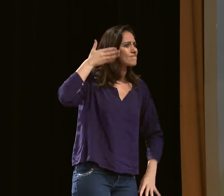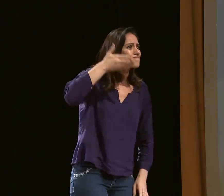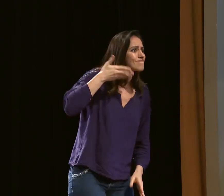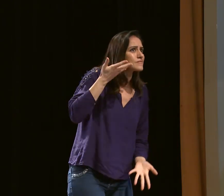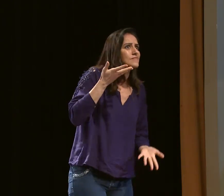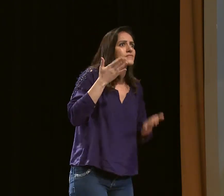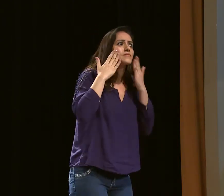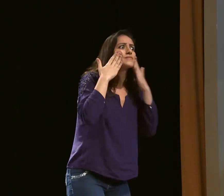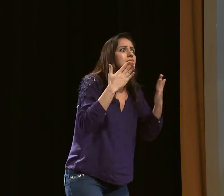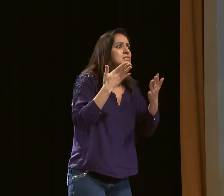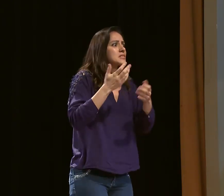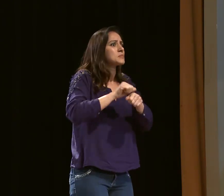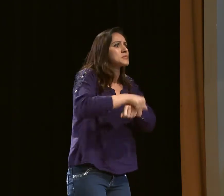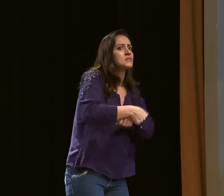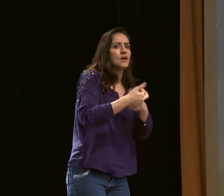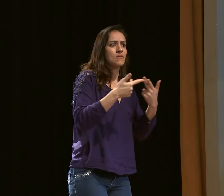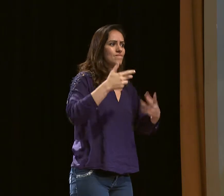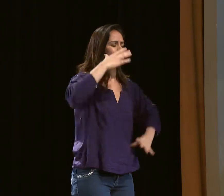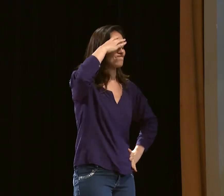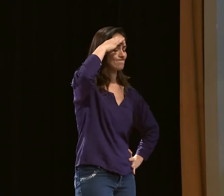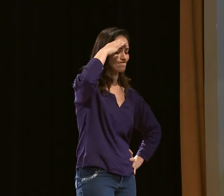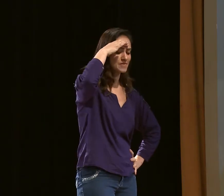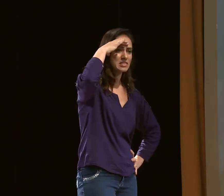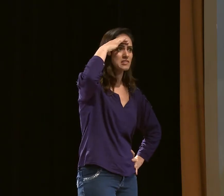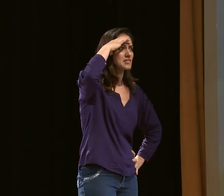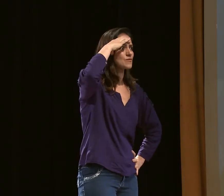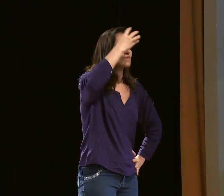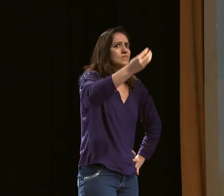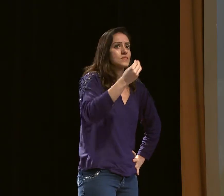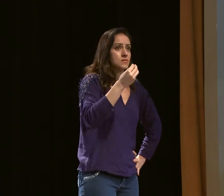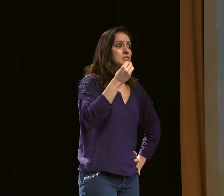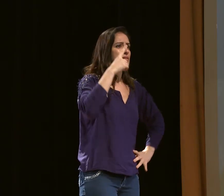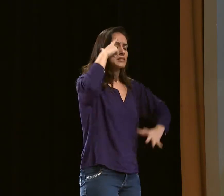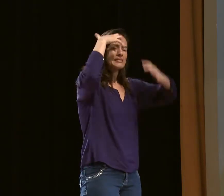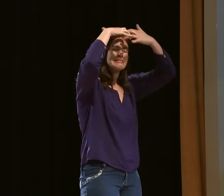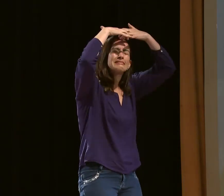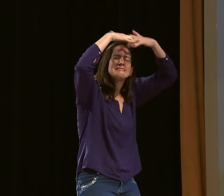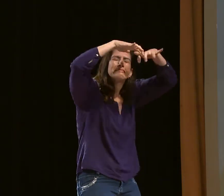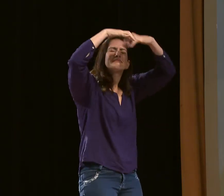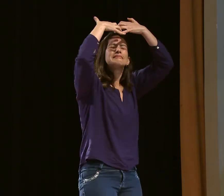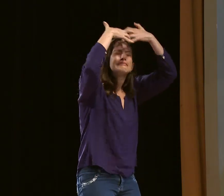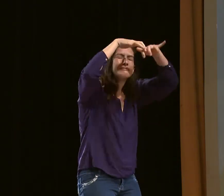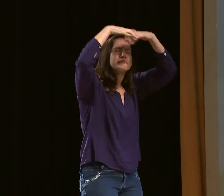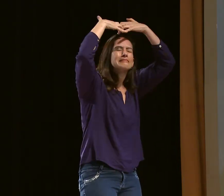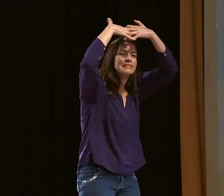se comunicar, mas para apresentar, para fazer um discurso em seminário, é muito mais difícil. E aí começava a utilizar